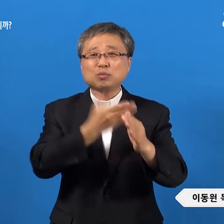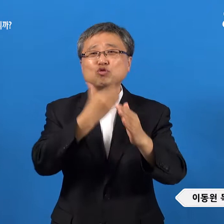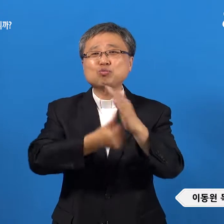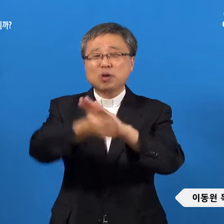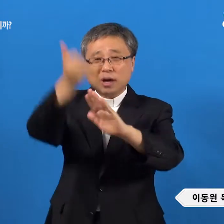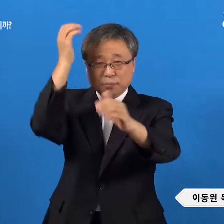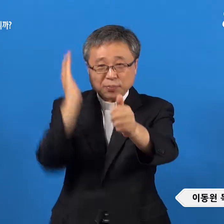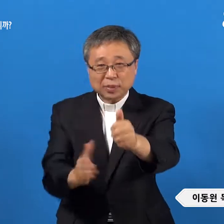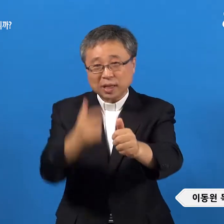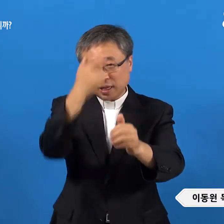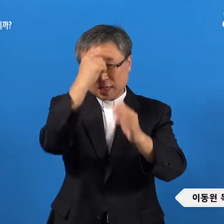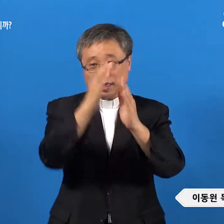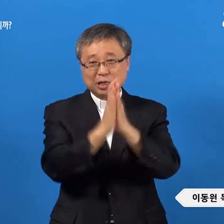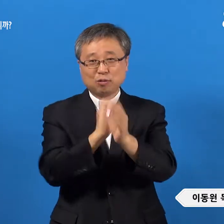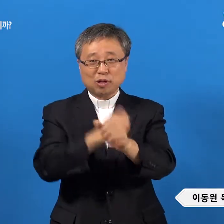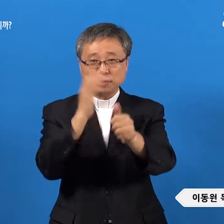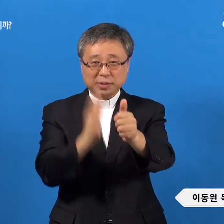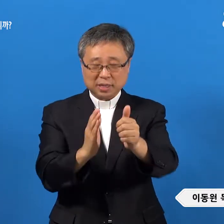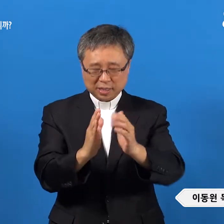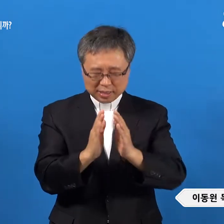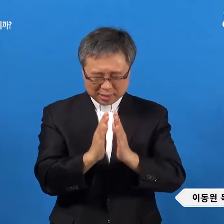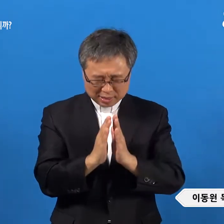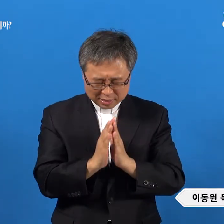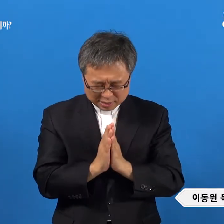축복합니다. 기도하시겠습니다.